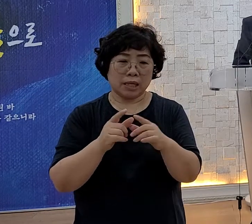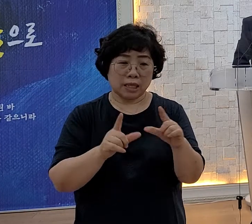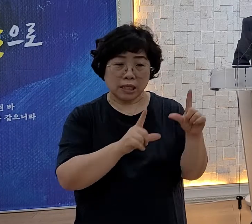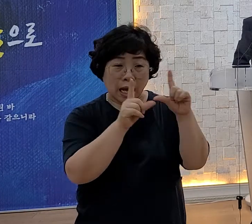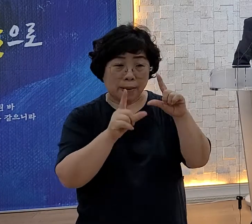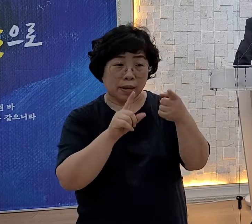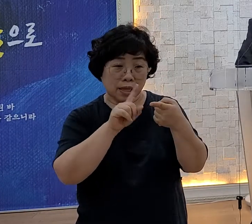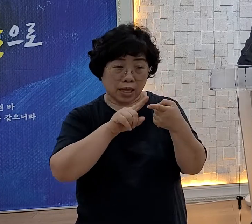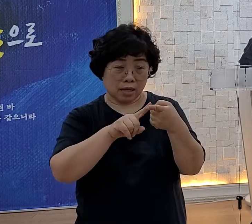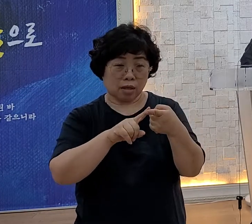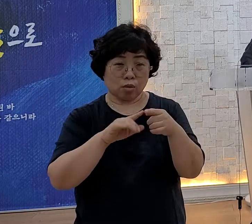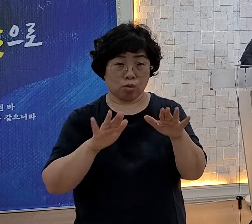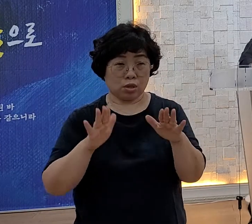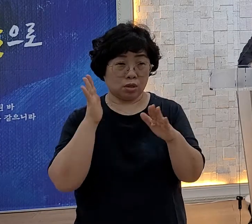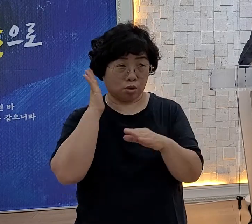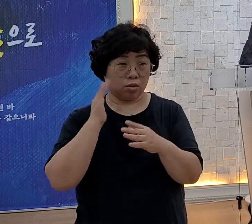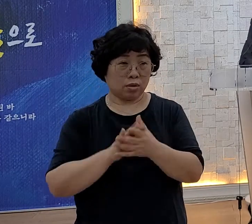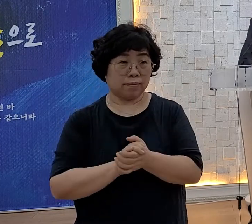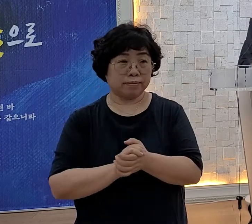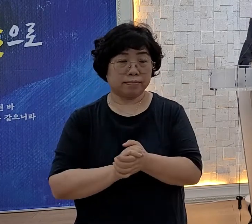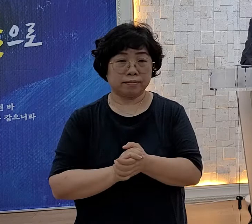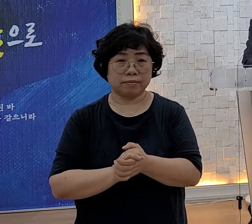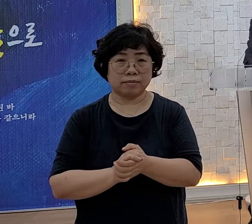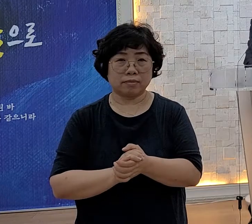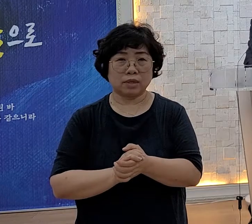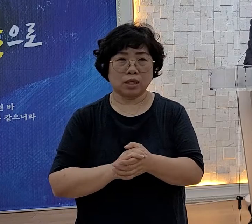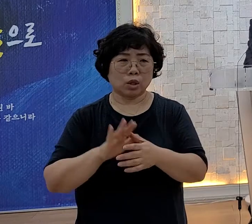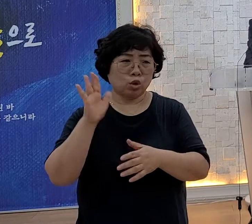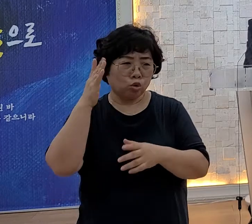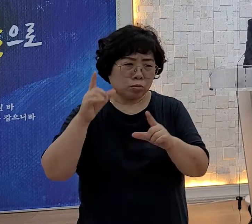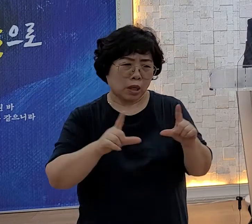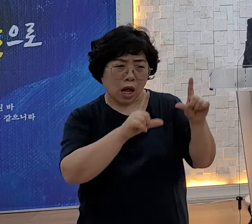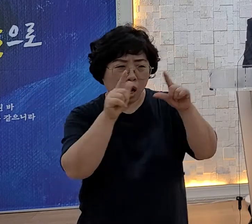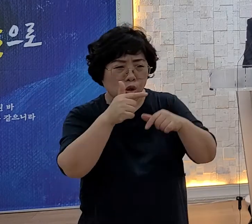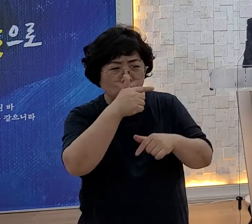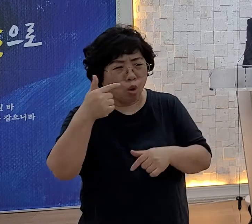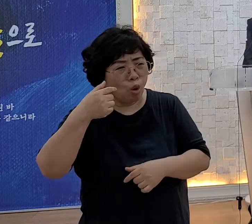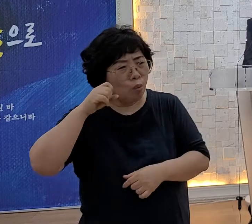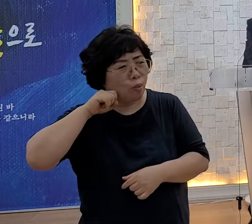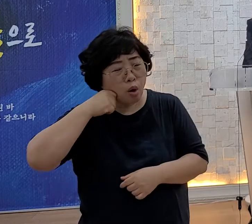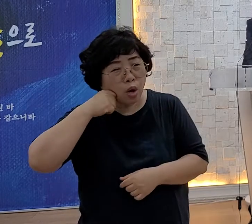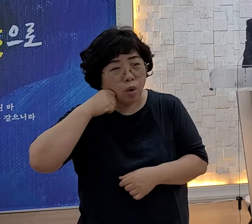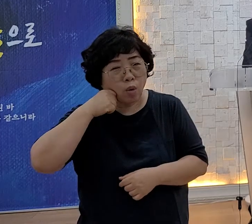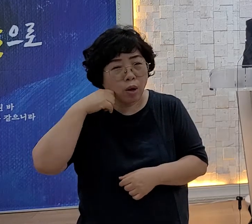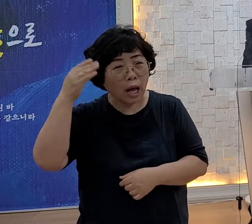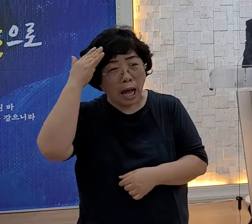많이 어렵고 힘든 이 대한민국뿐만 아니라 온 세계가